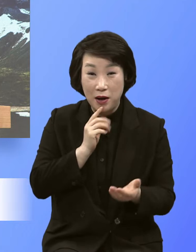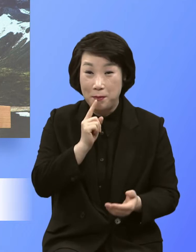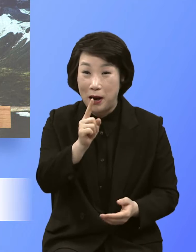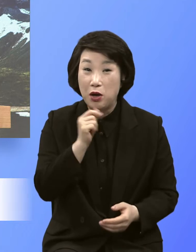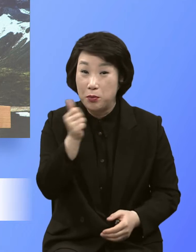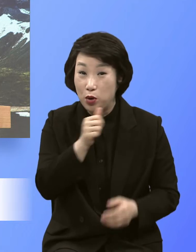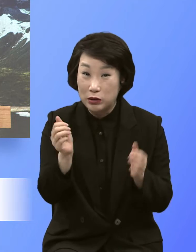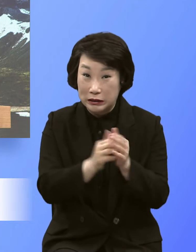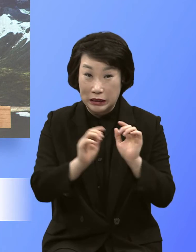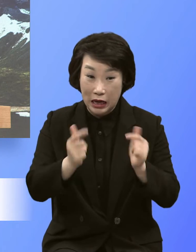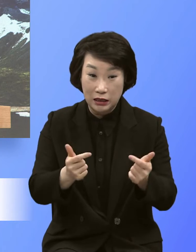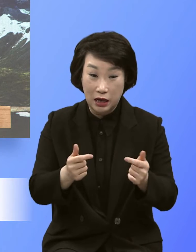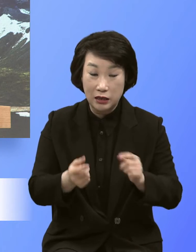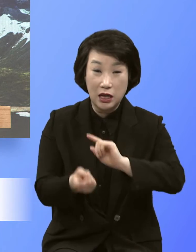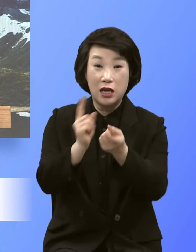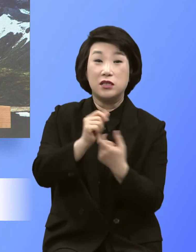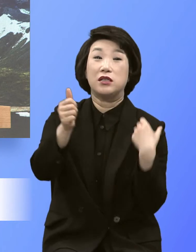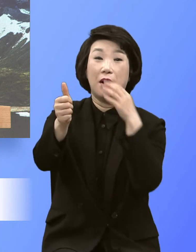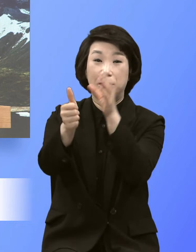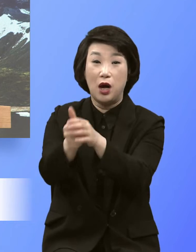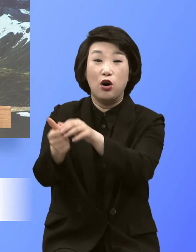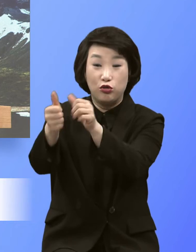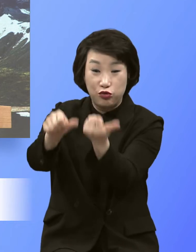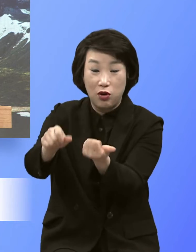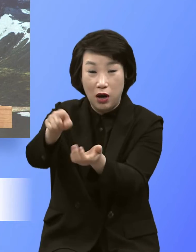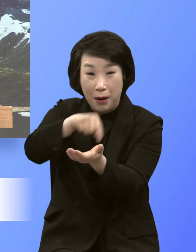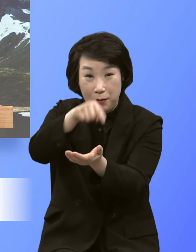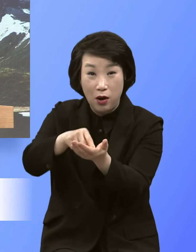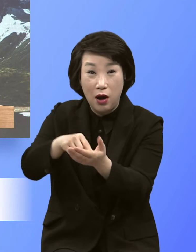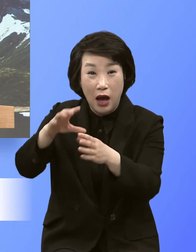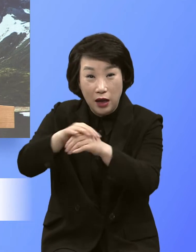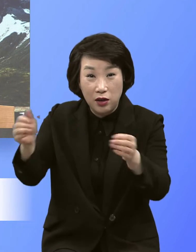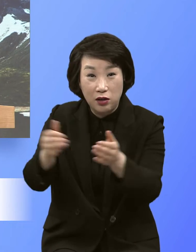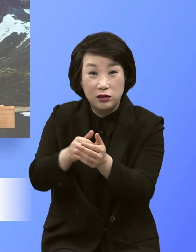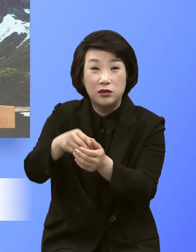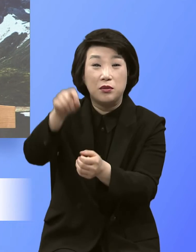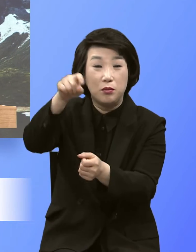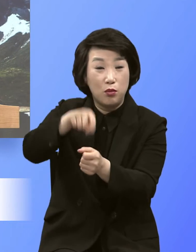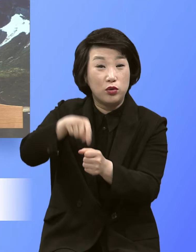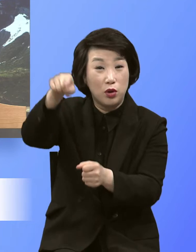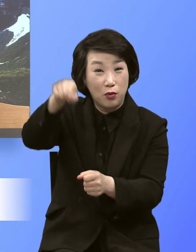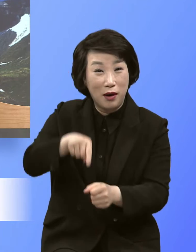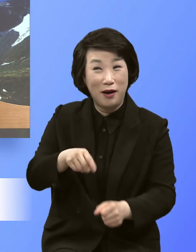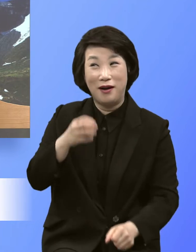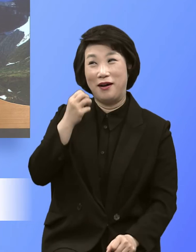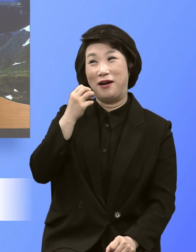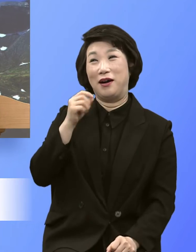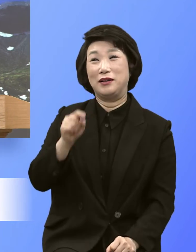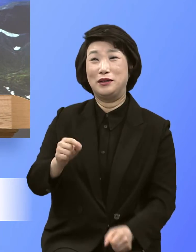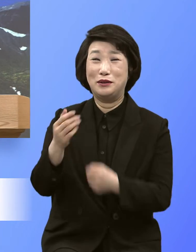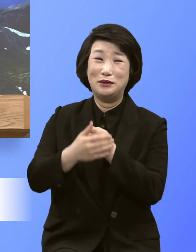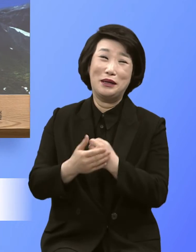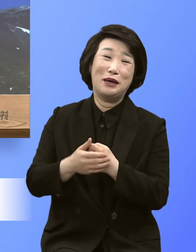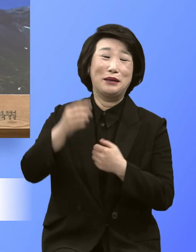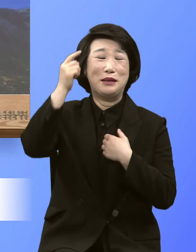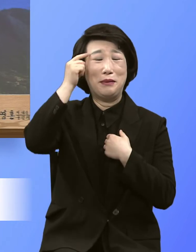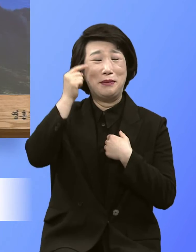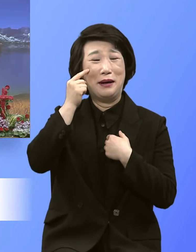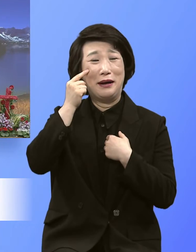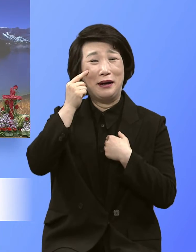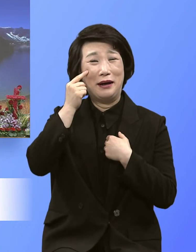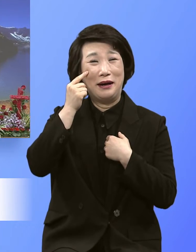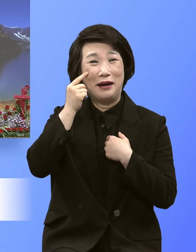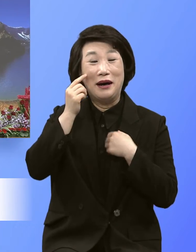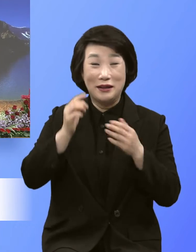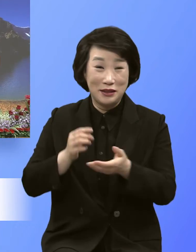아니라 대신 죽어서 갚아서 해결하러 왔으니 참 이와 같은 은혜가 어디 있을까.